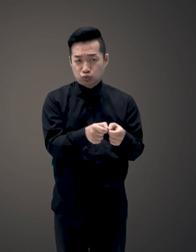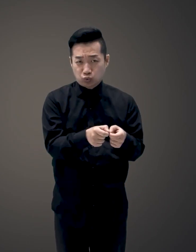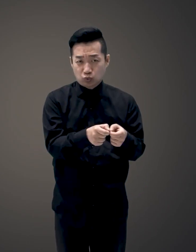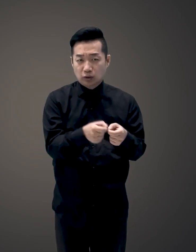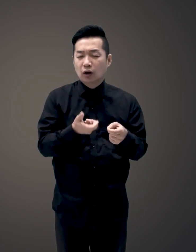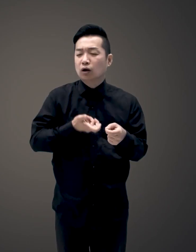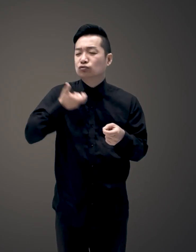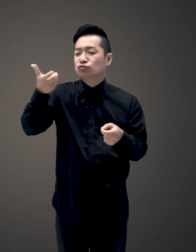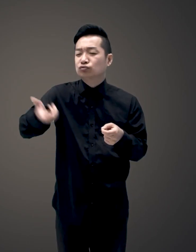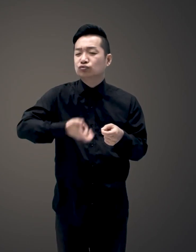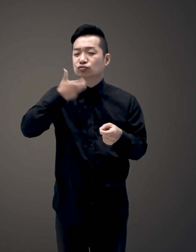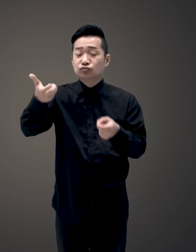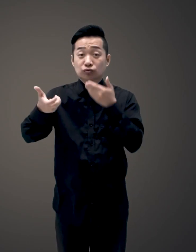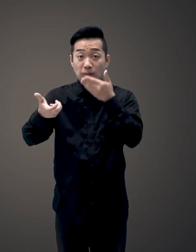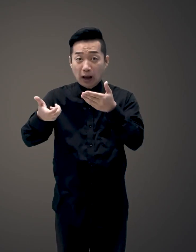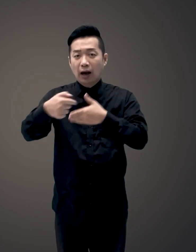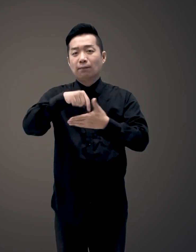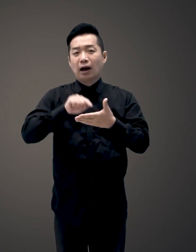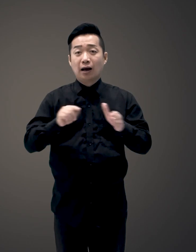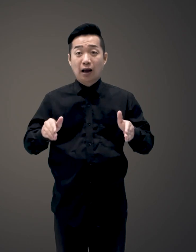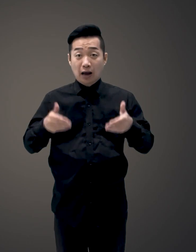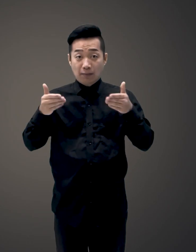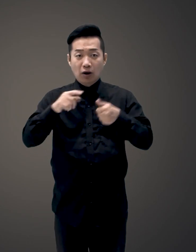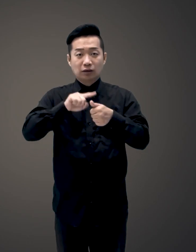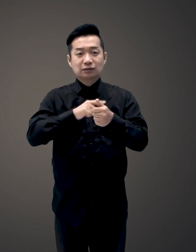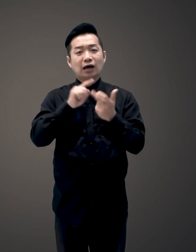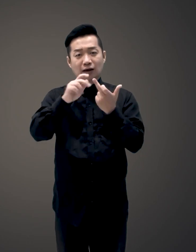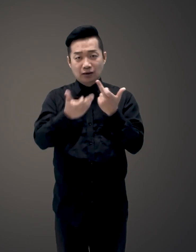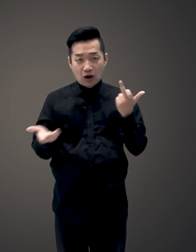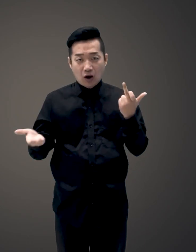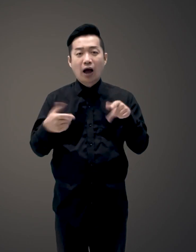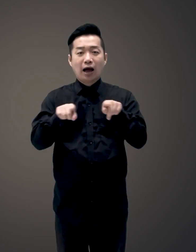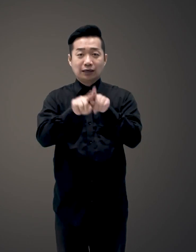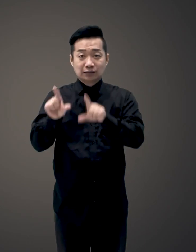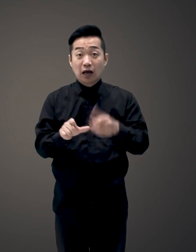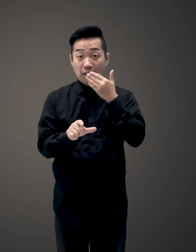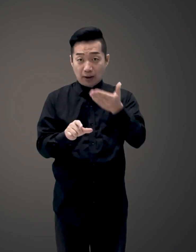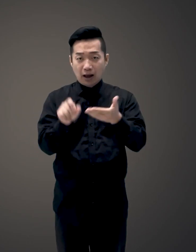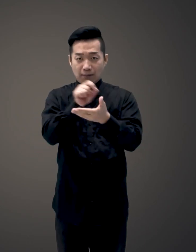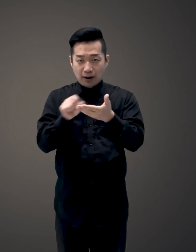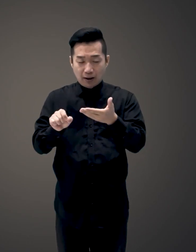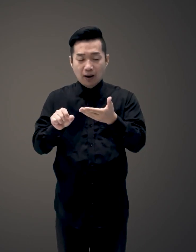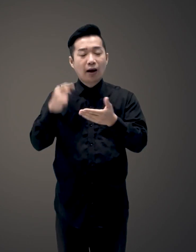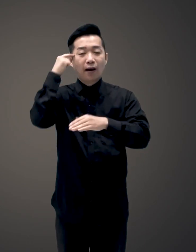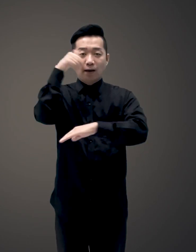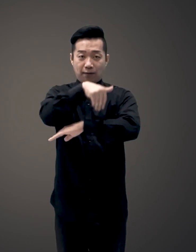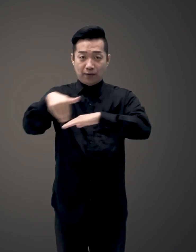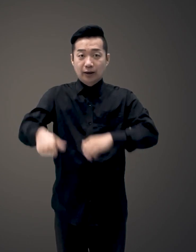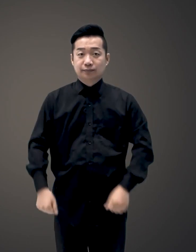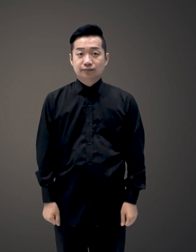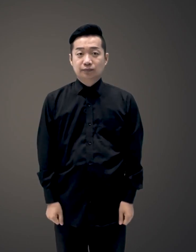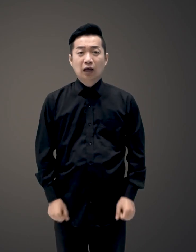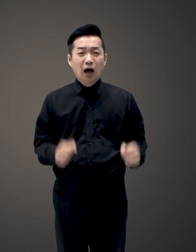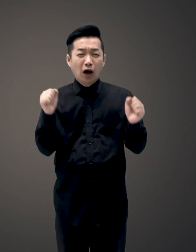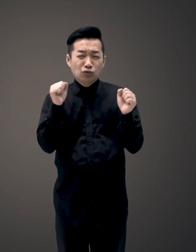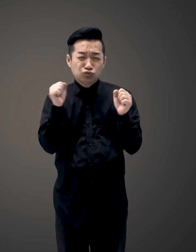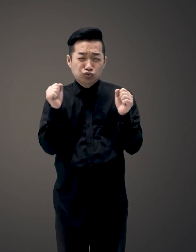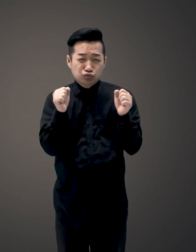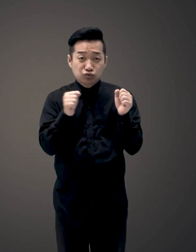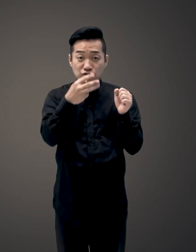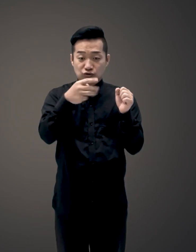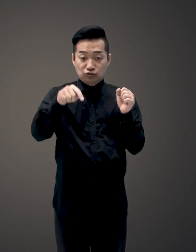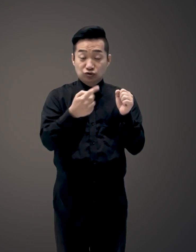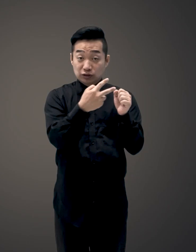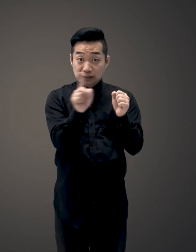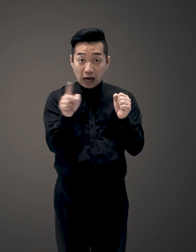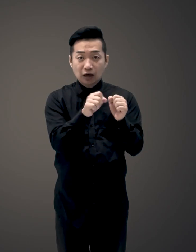있게 그렇게 가벼운 마음가짐으로 자연과 함께 살 수 있는 마음으로 글을 쓰려고 합니다. 혹독한 툰드라의